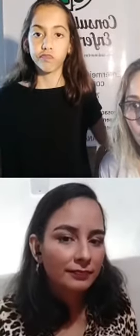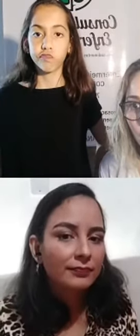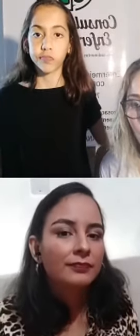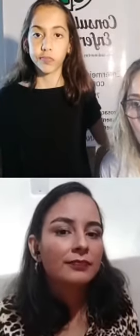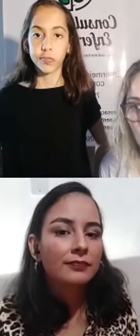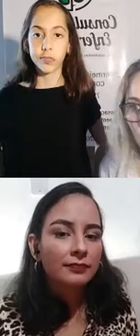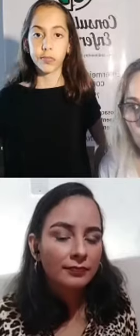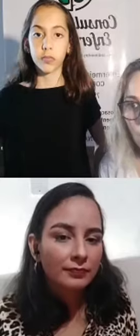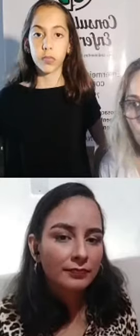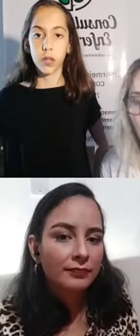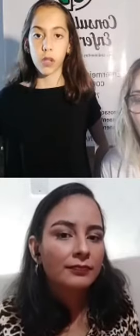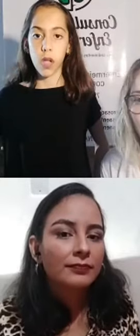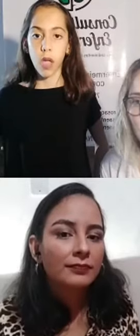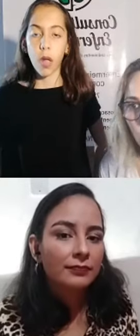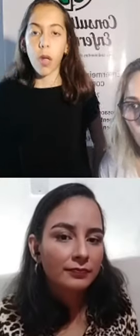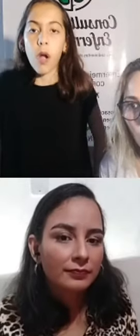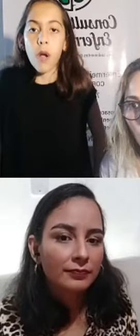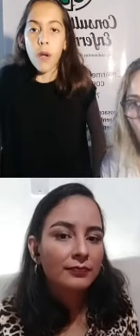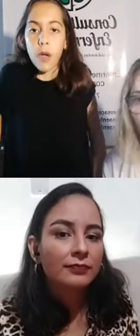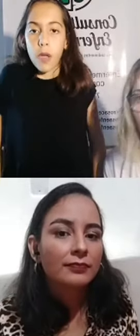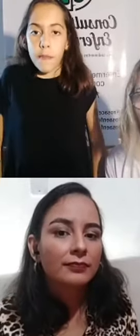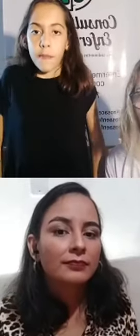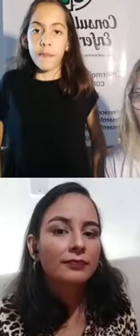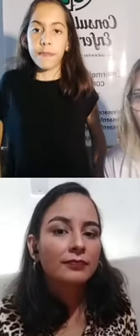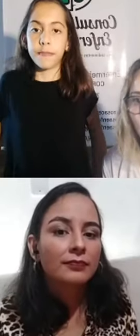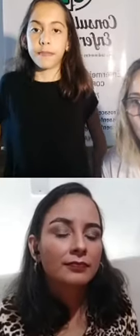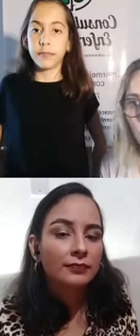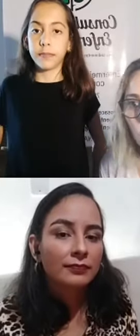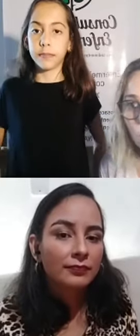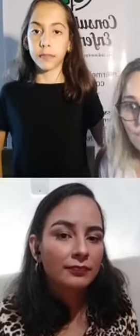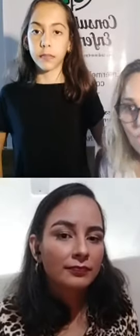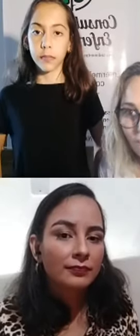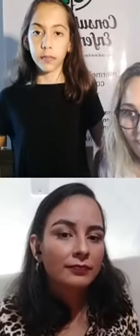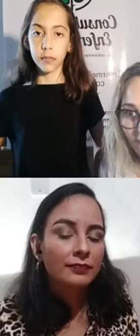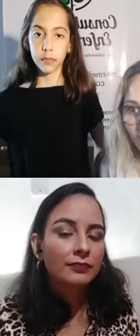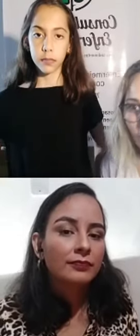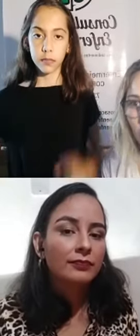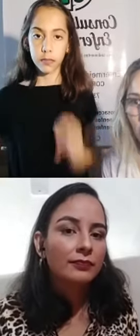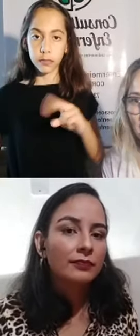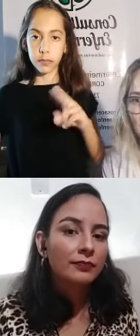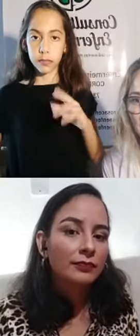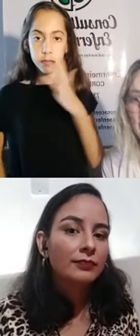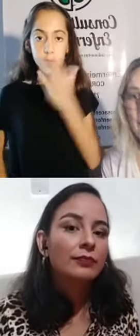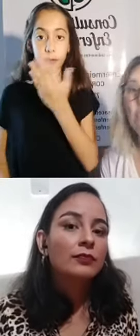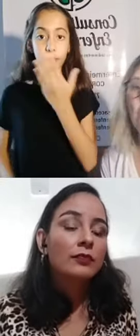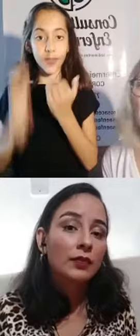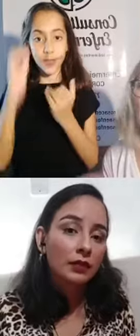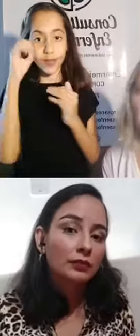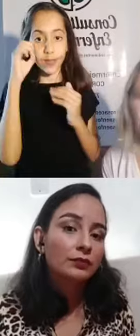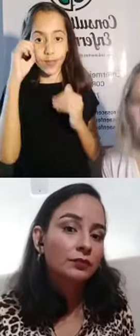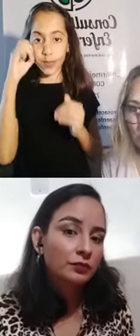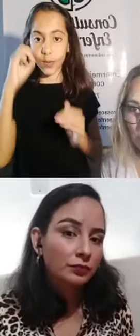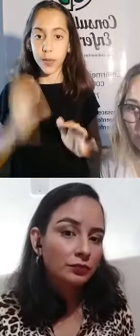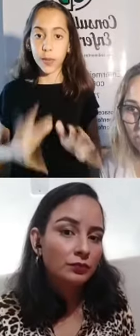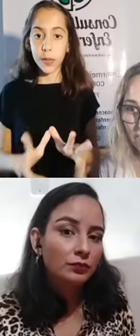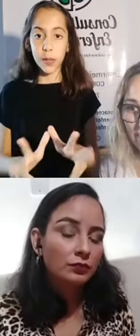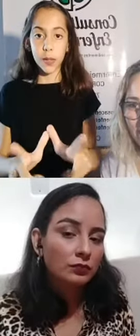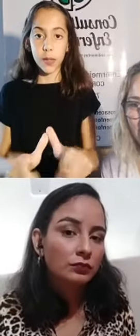né? Emocional, psicológico, né? Nutricional, envolve